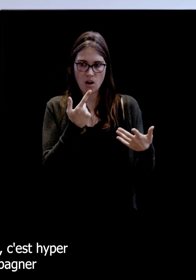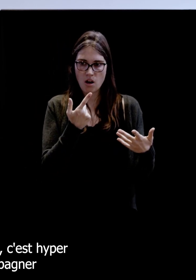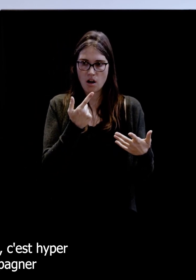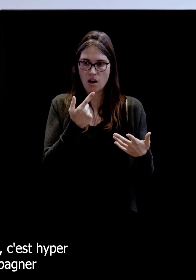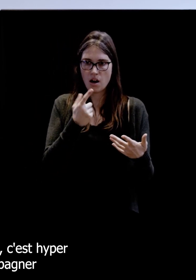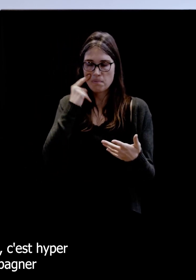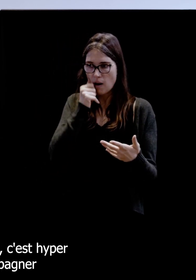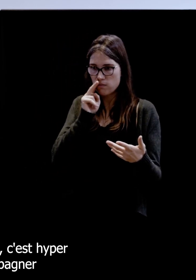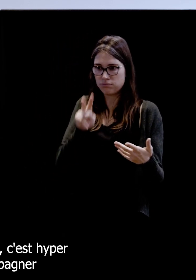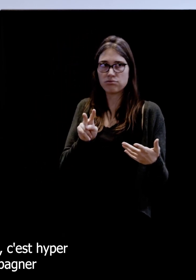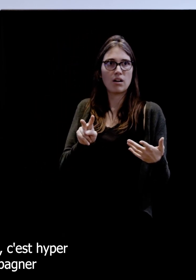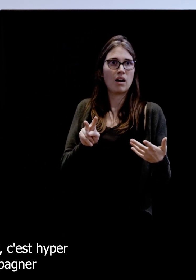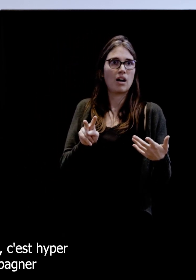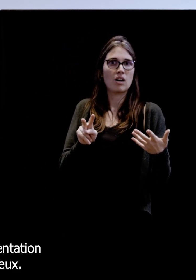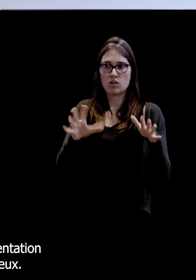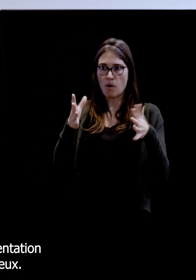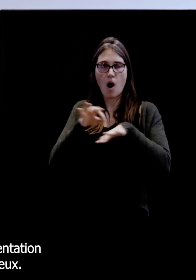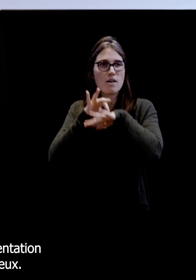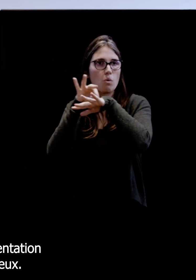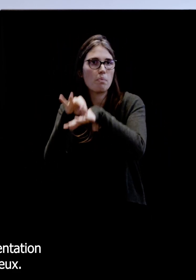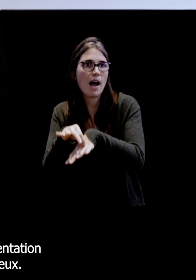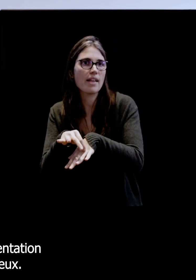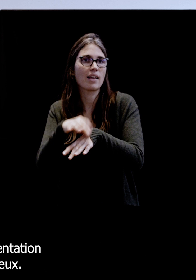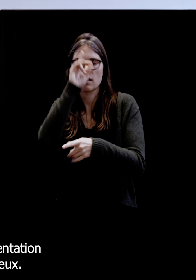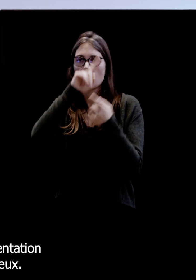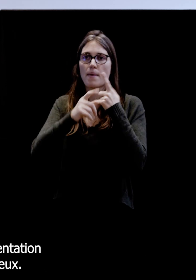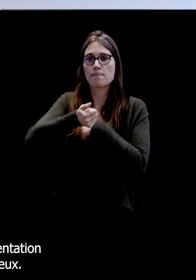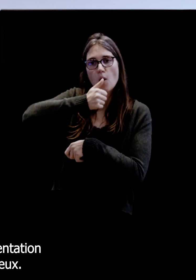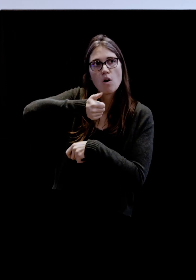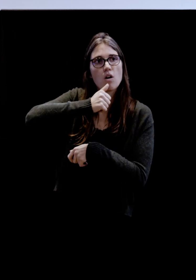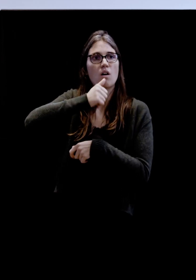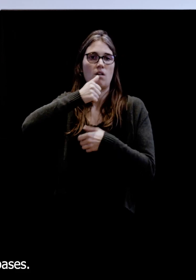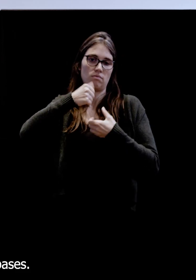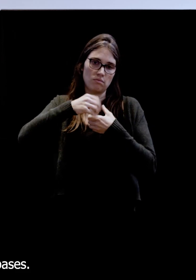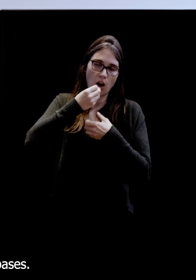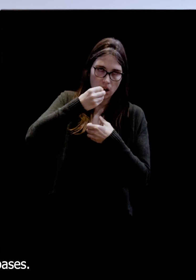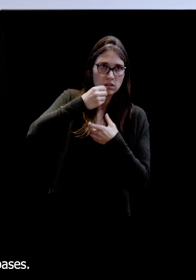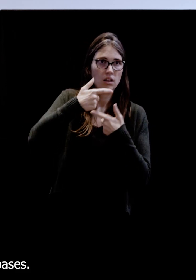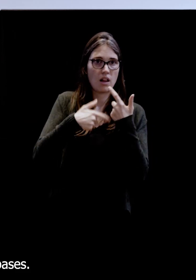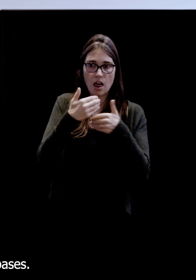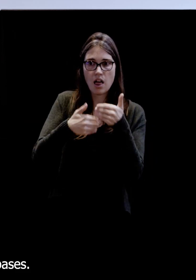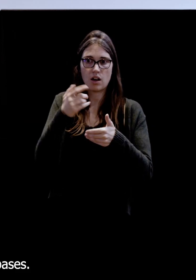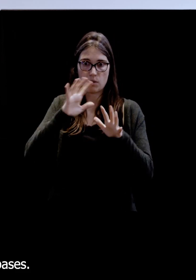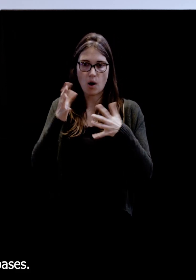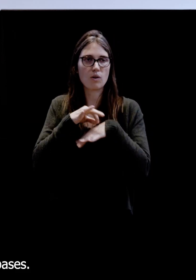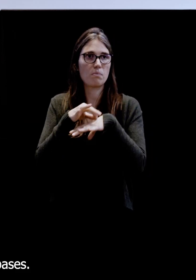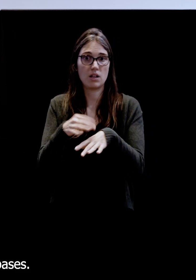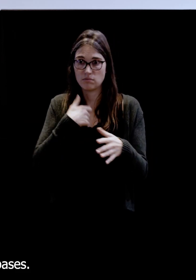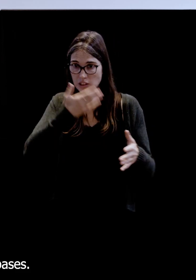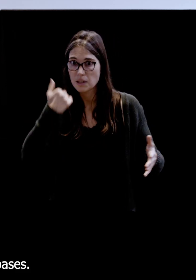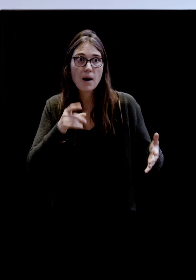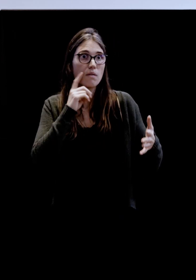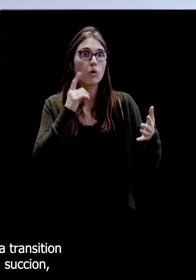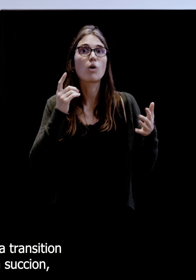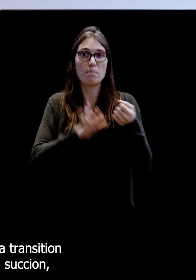de ensuite accompagner l'enfant dans la réalimentation quand il va aller mieux, parce que on n'a absolument pas